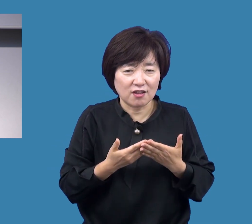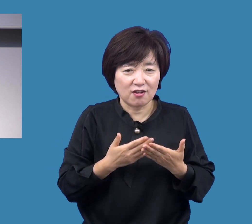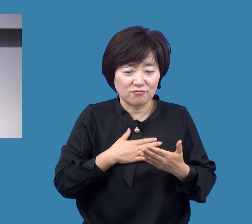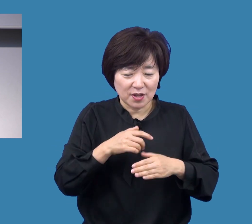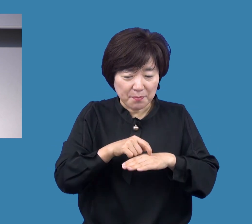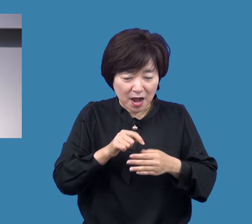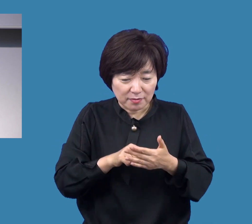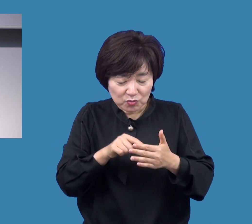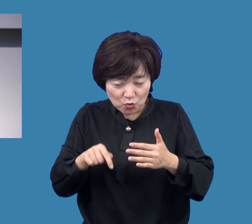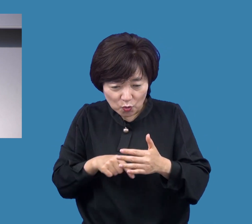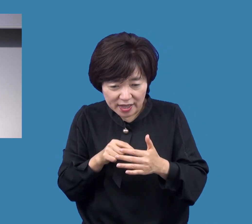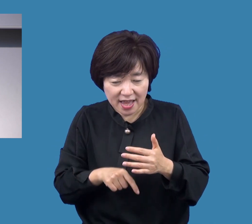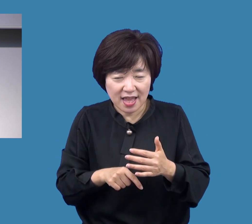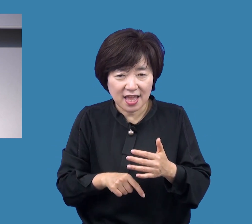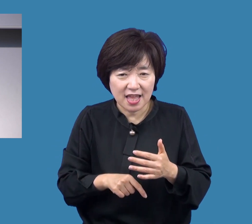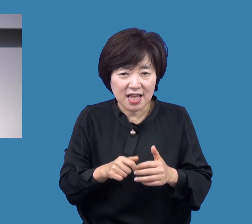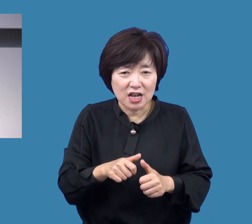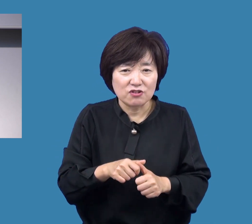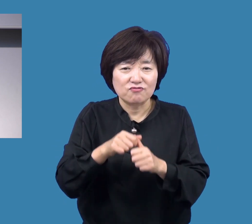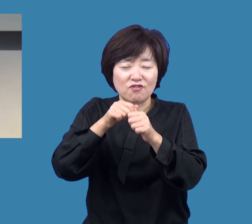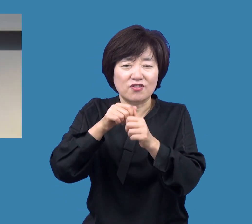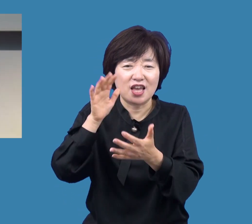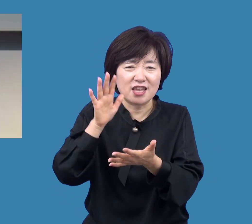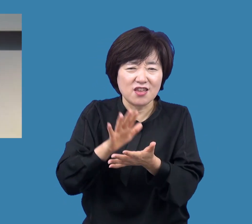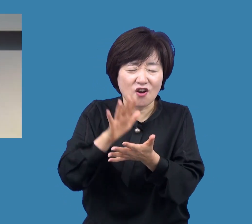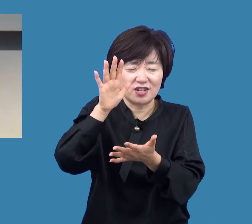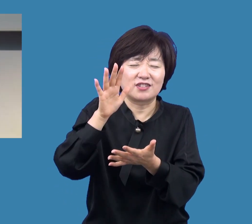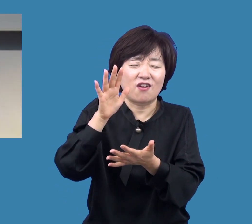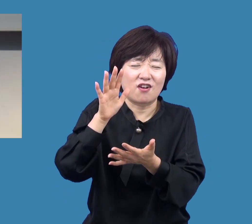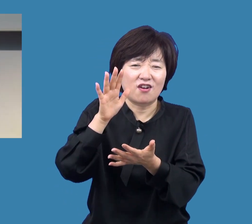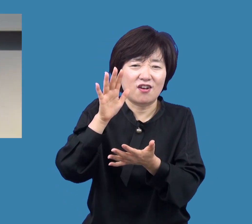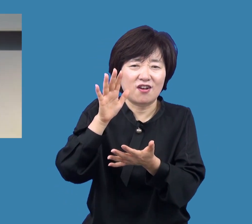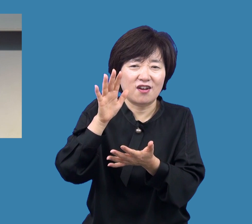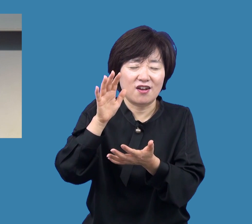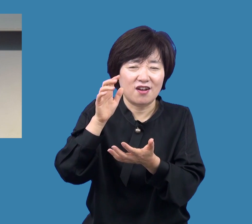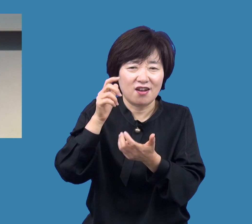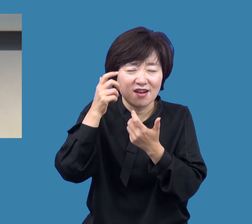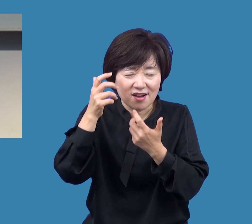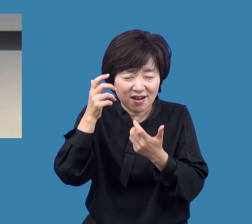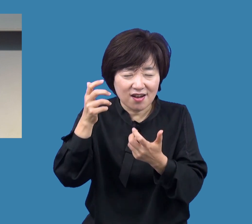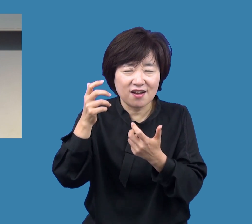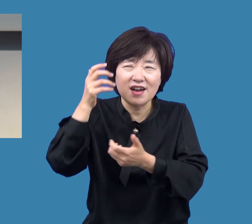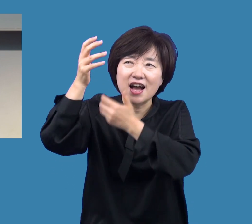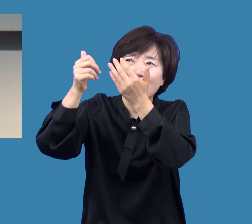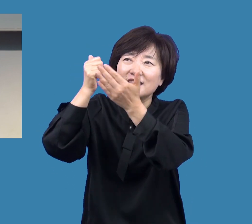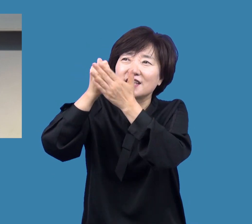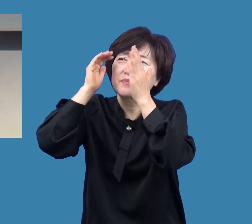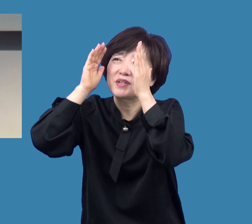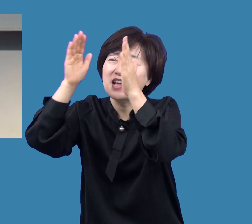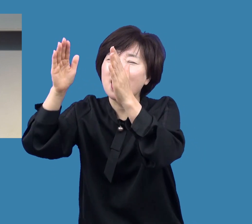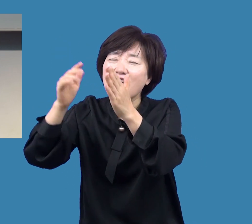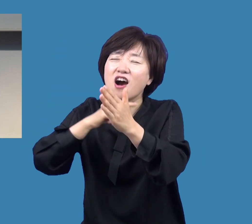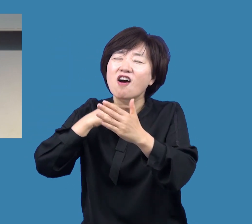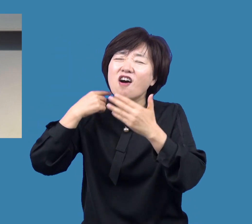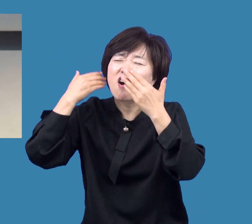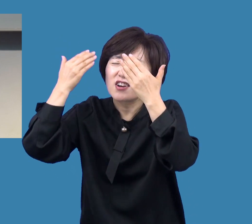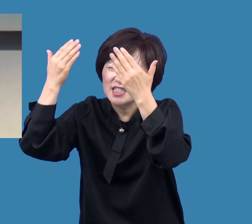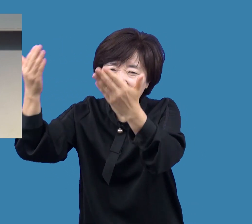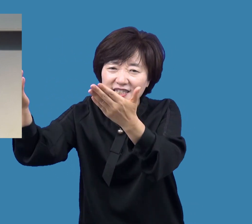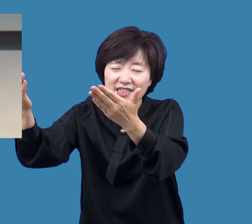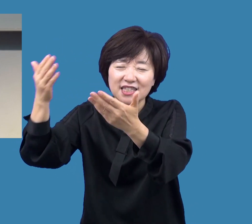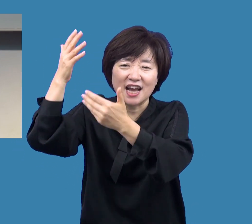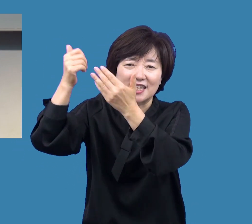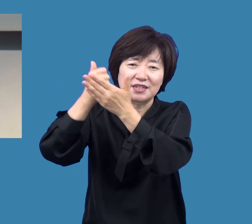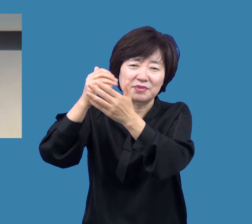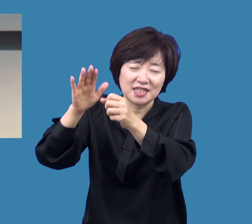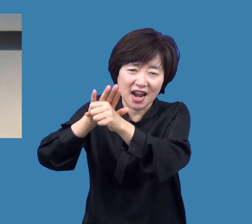가운데 이 구원에 대한 열정들이 나타나게 하시고 또 하나님을 향한 헌신들이 나오게 하시고 또 하나님을